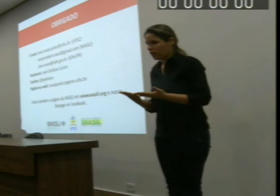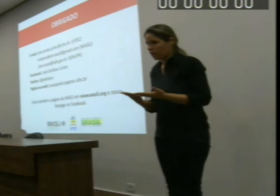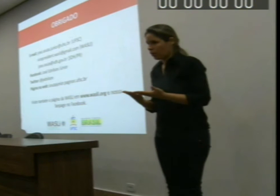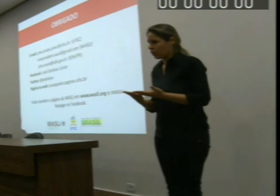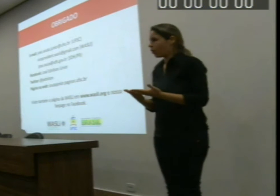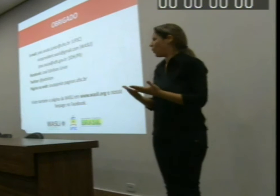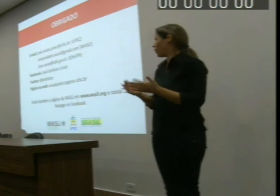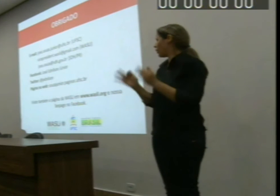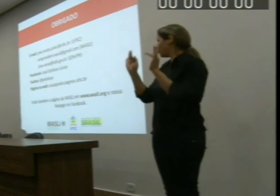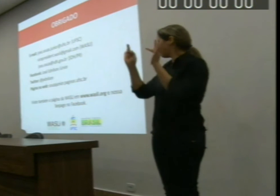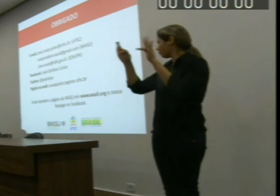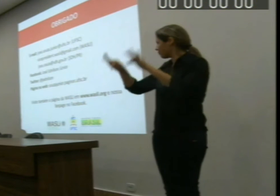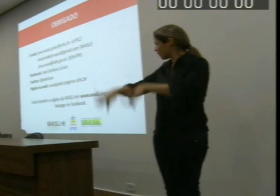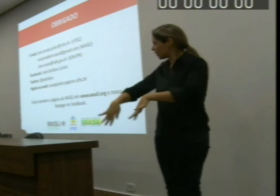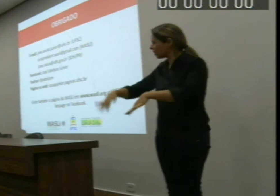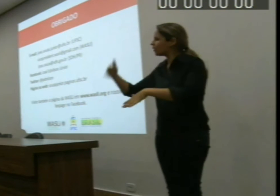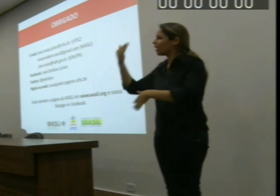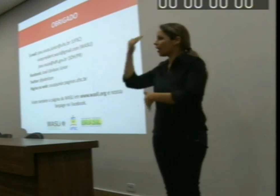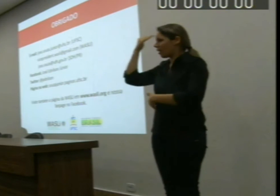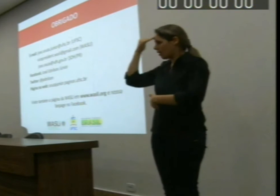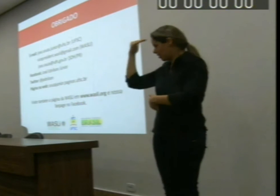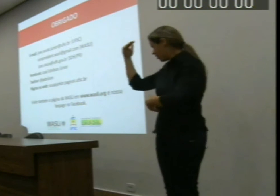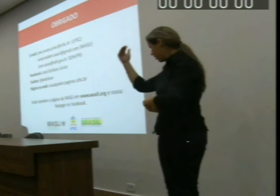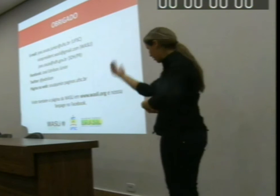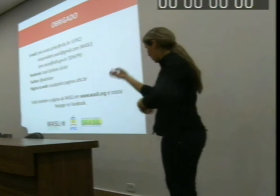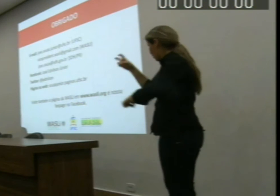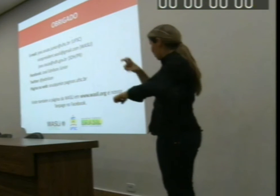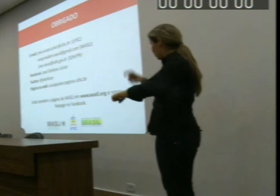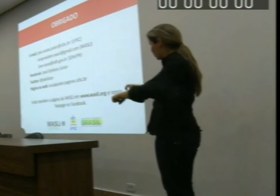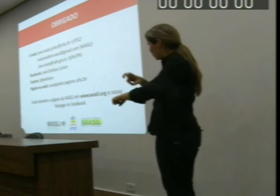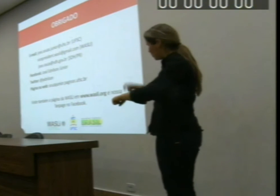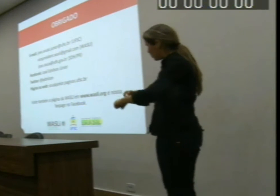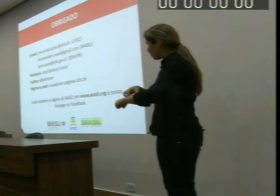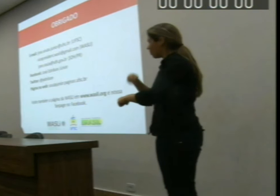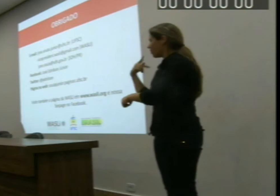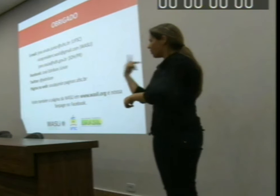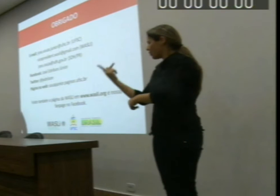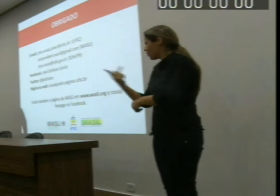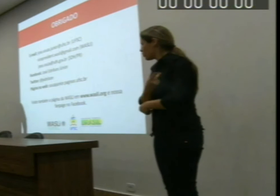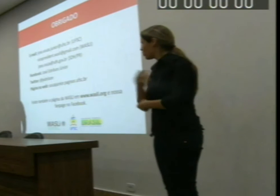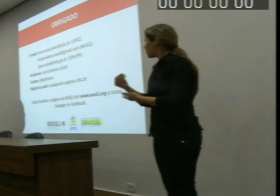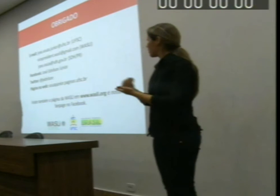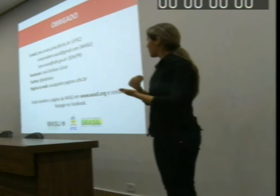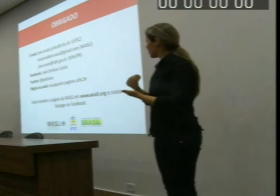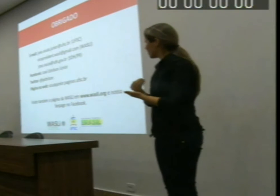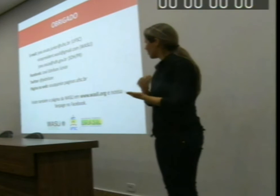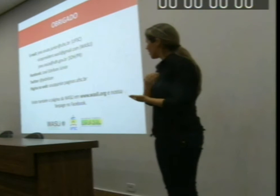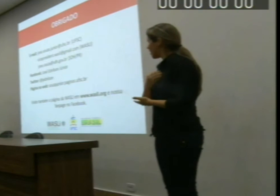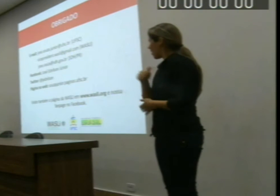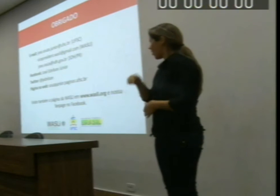associação eu agradeço você E Jus Obrigado pela sua participação pela sua grande